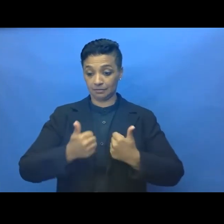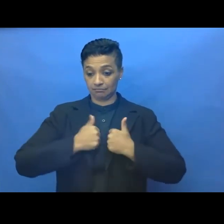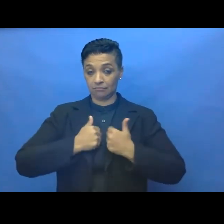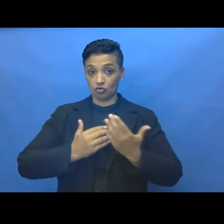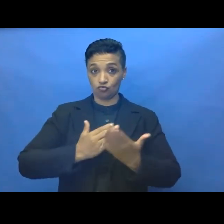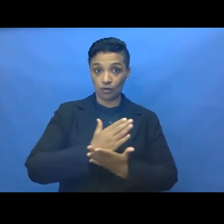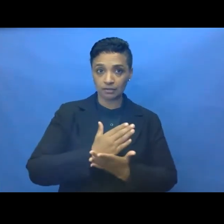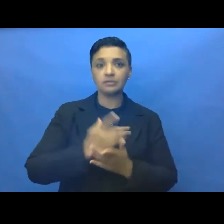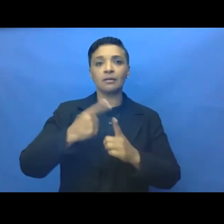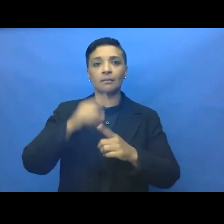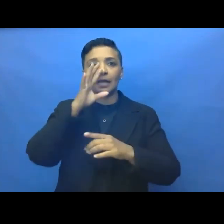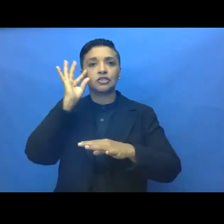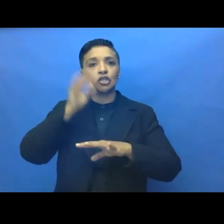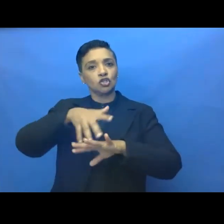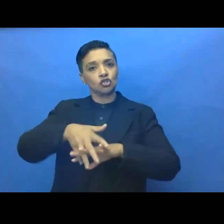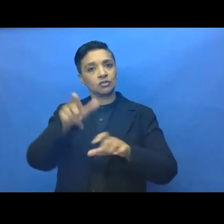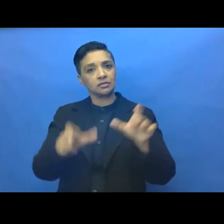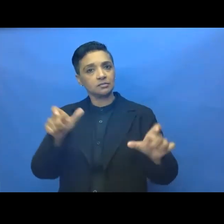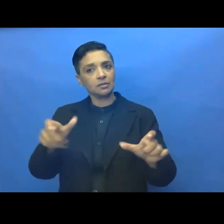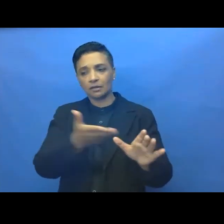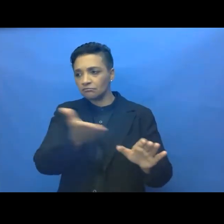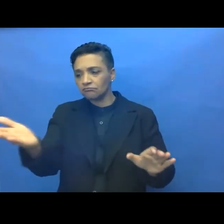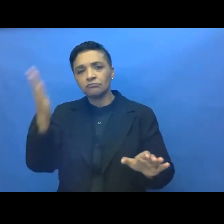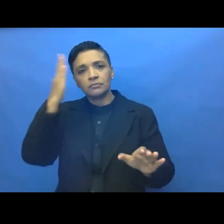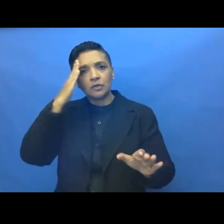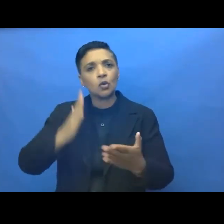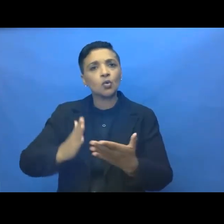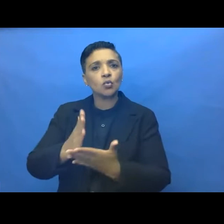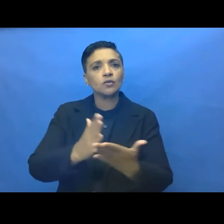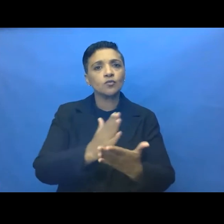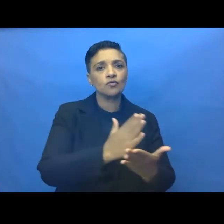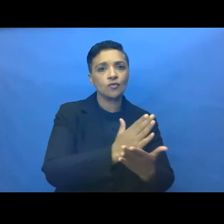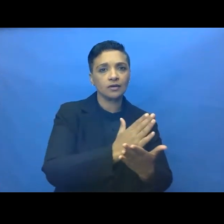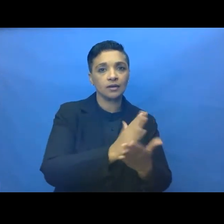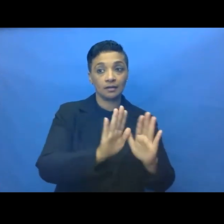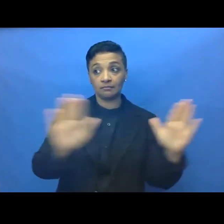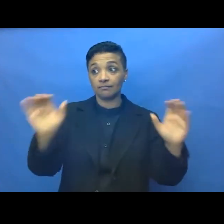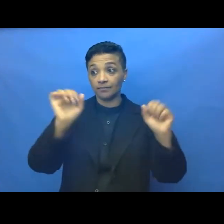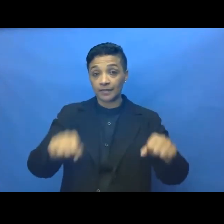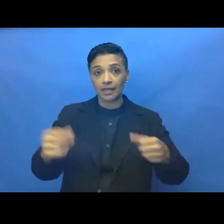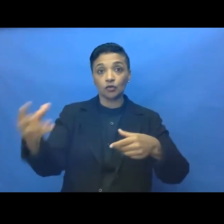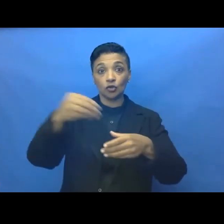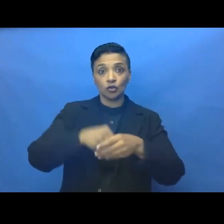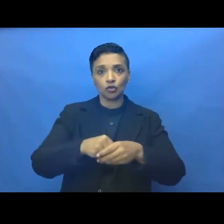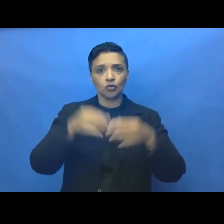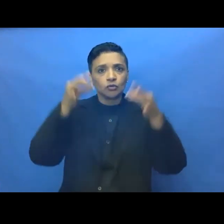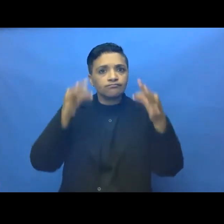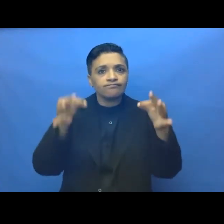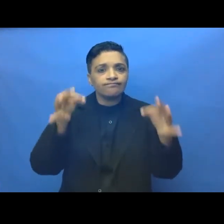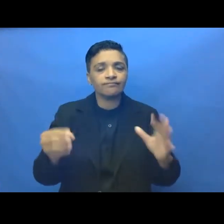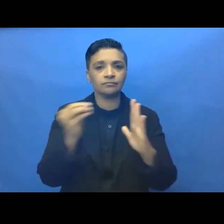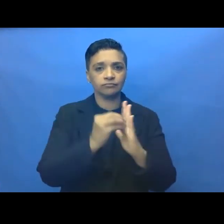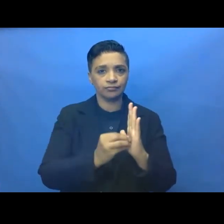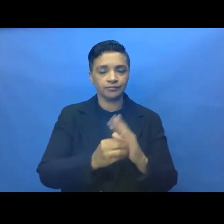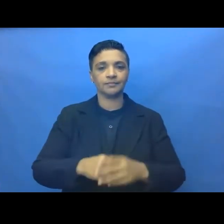autochtones handicapées, surtout des femmes, pour d'avoir la confiance et la connaissance sur